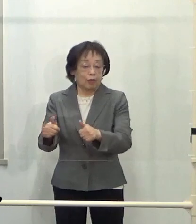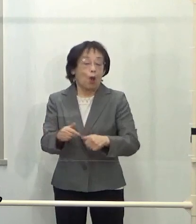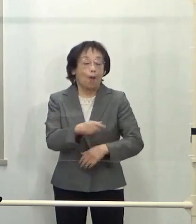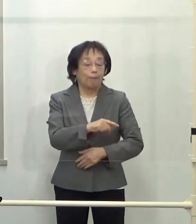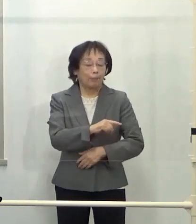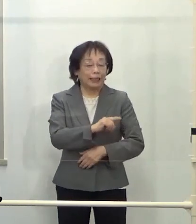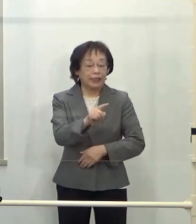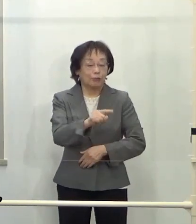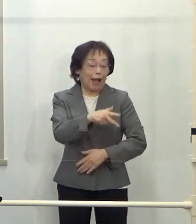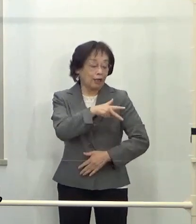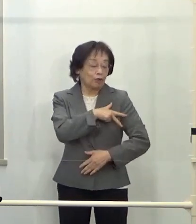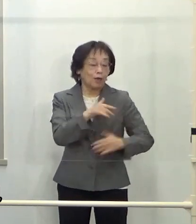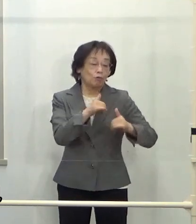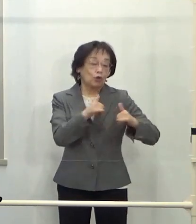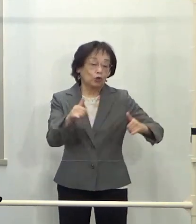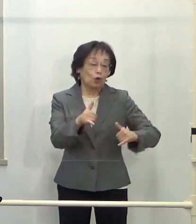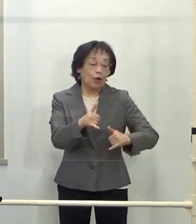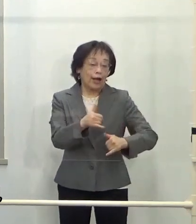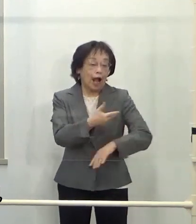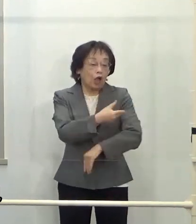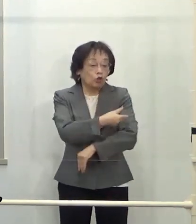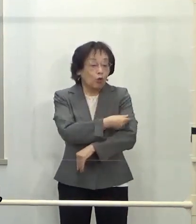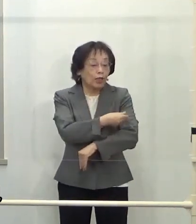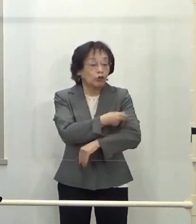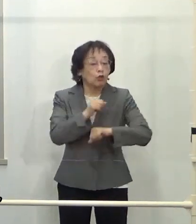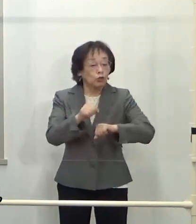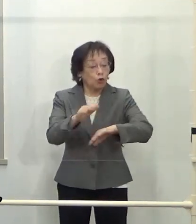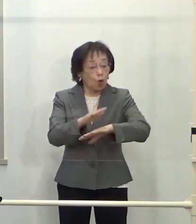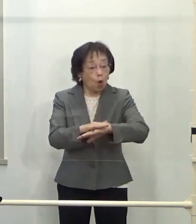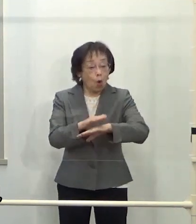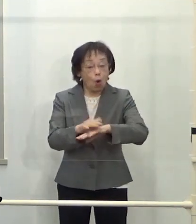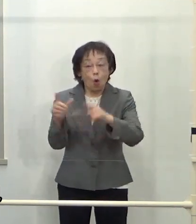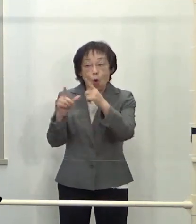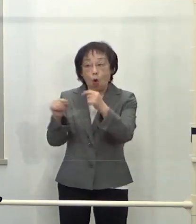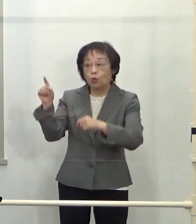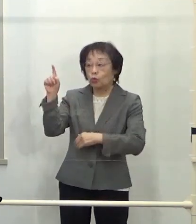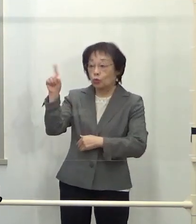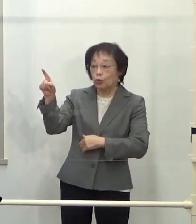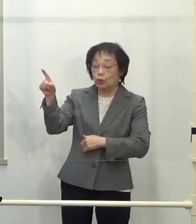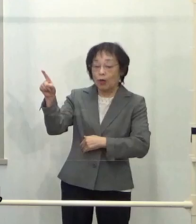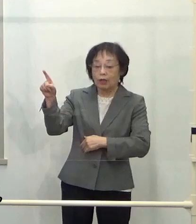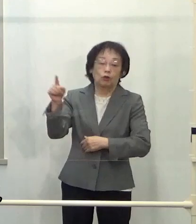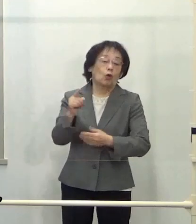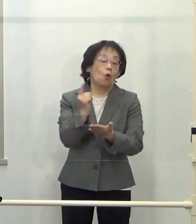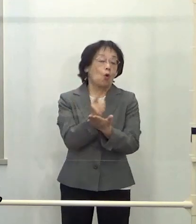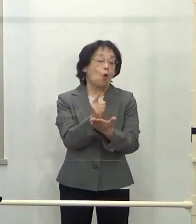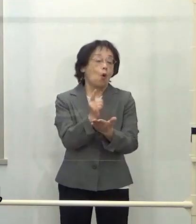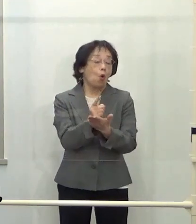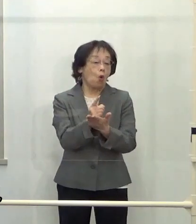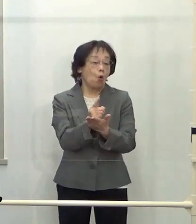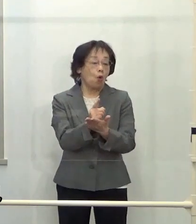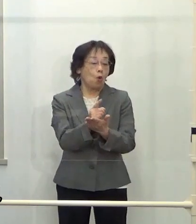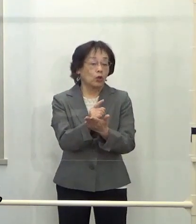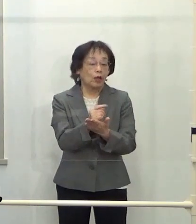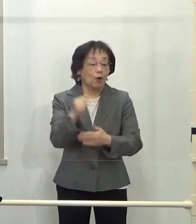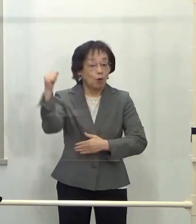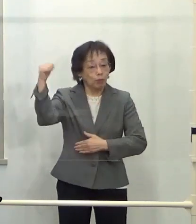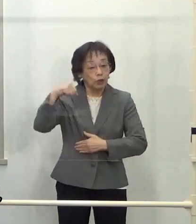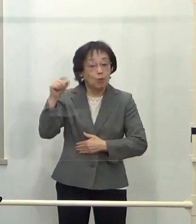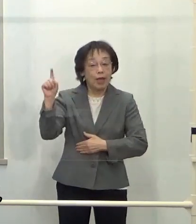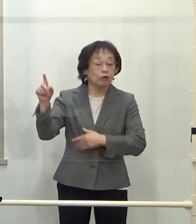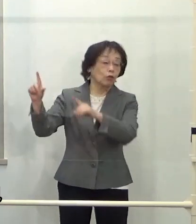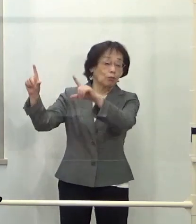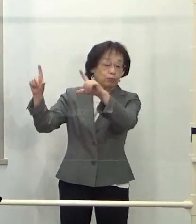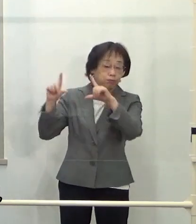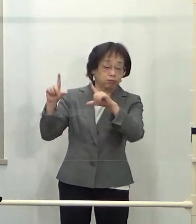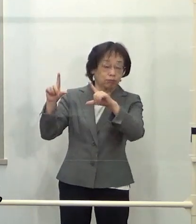合もしばしばあったわけでありますので、国の方はそれを認めるという方針を追加してまいりましたので、そこでず